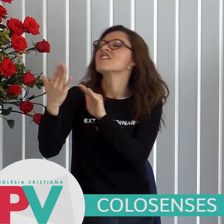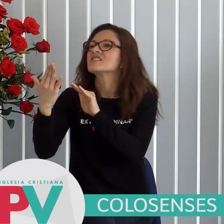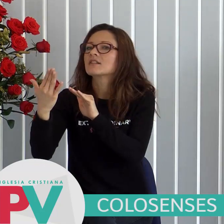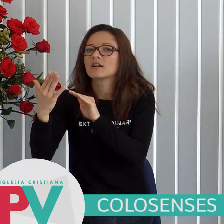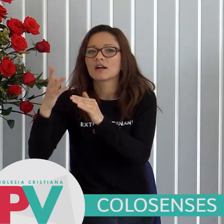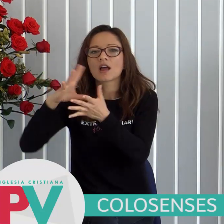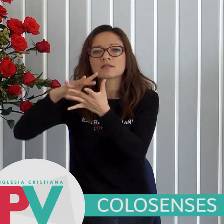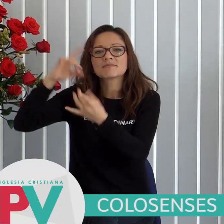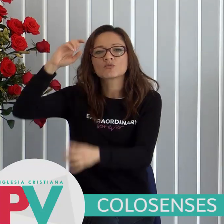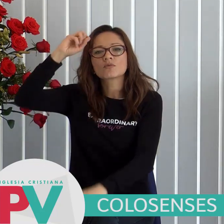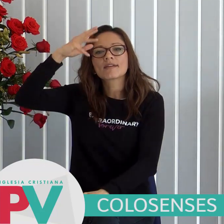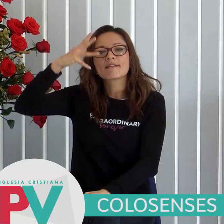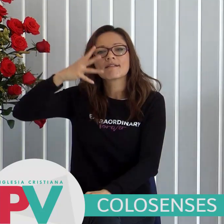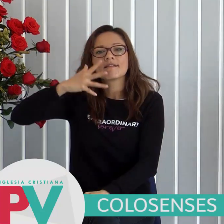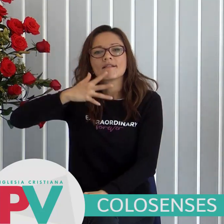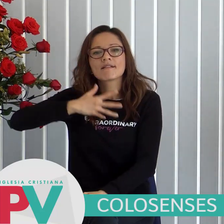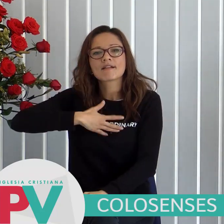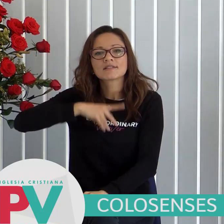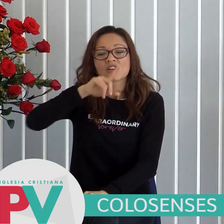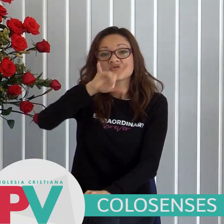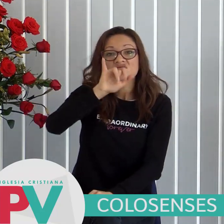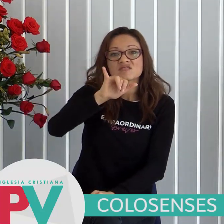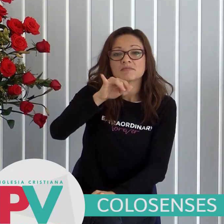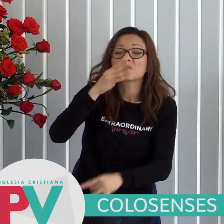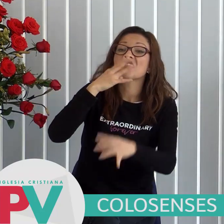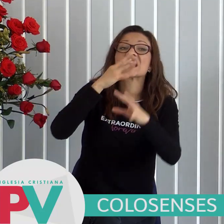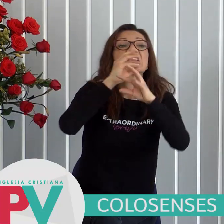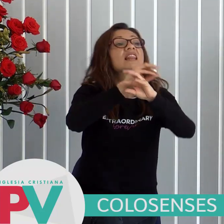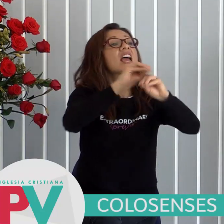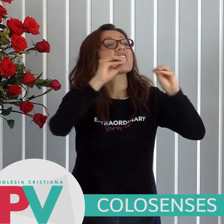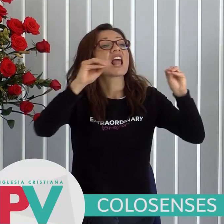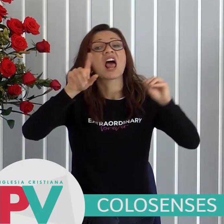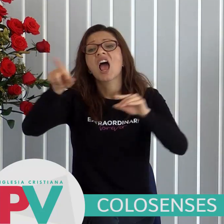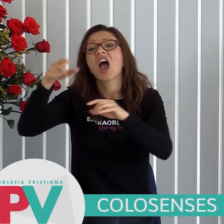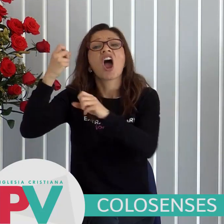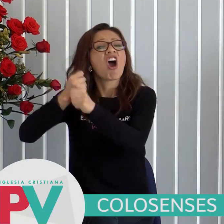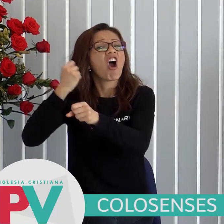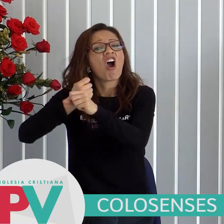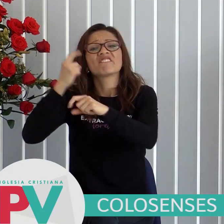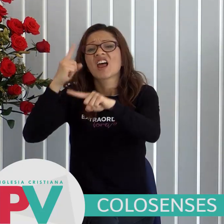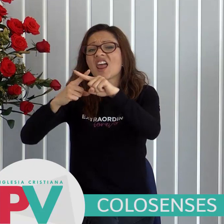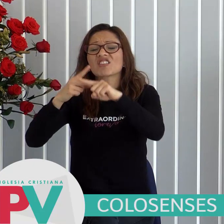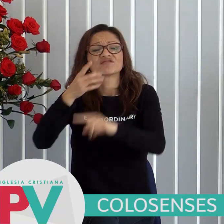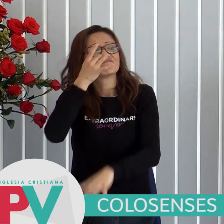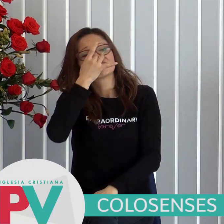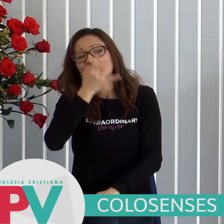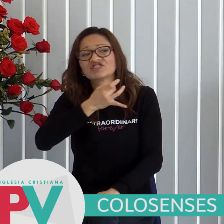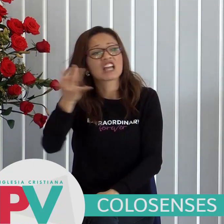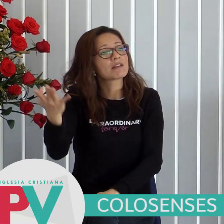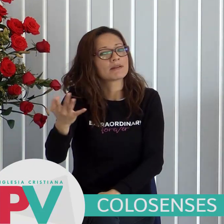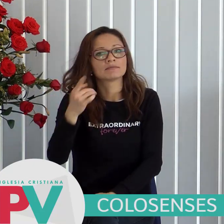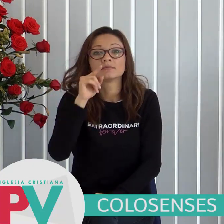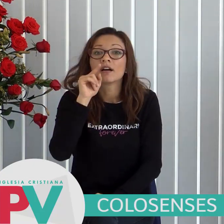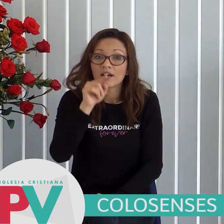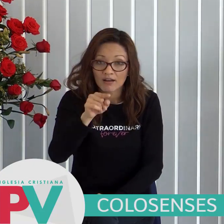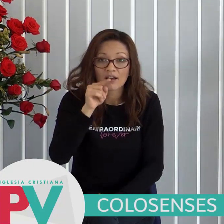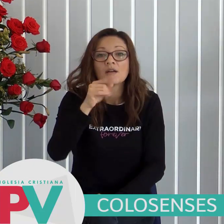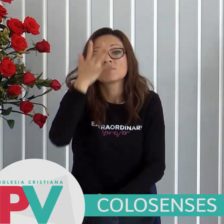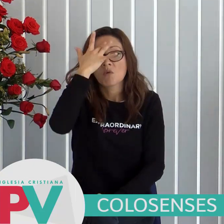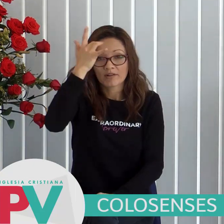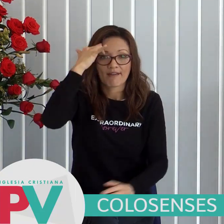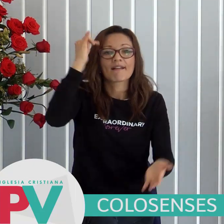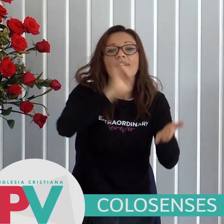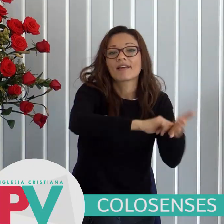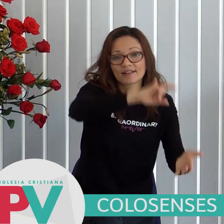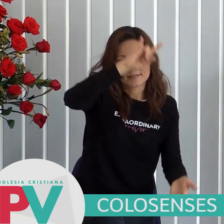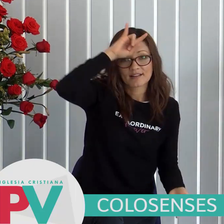de gracia. Y usted está declarando que la obra de la cruz fue inútil. Entonces usted